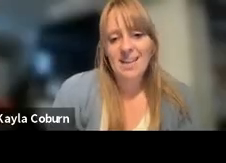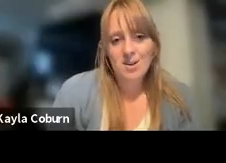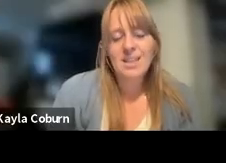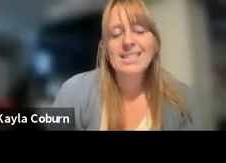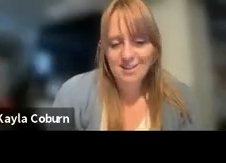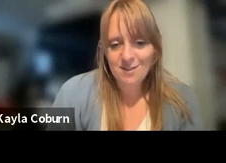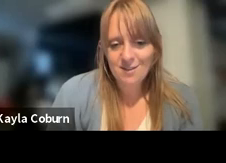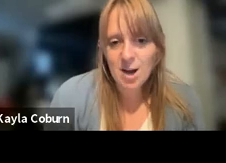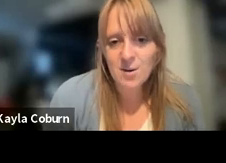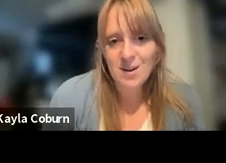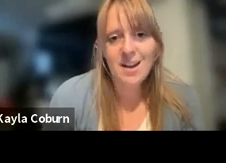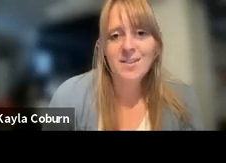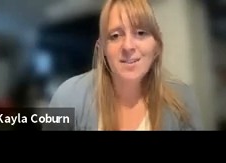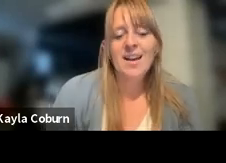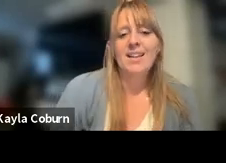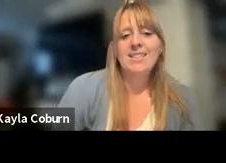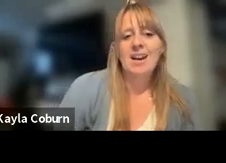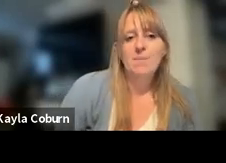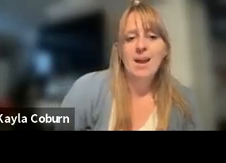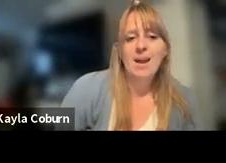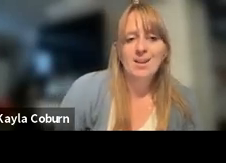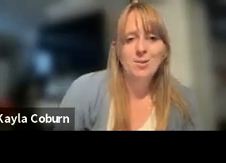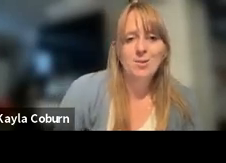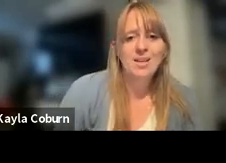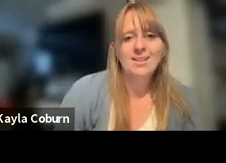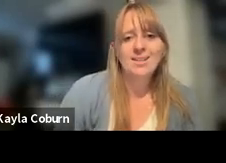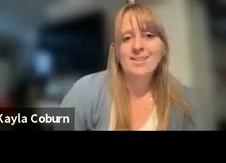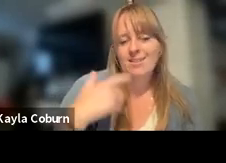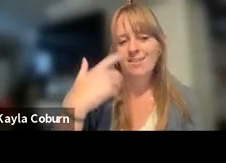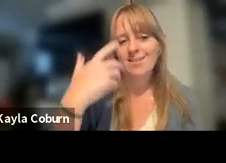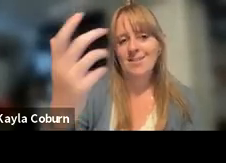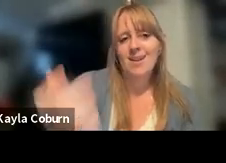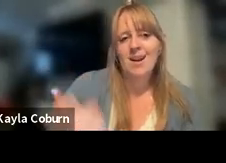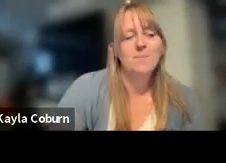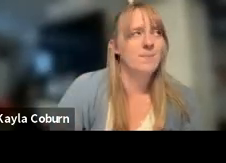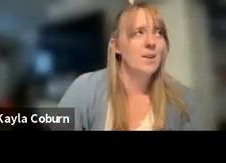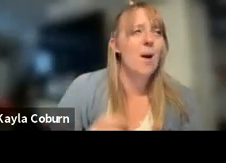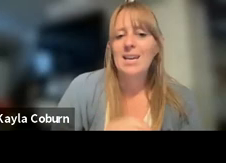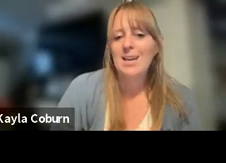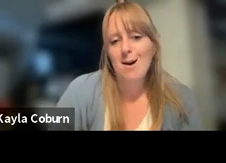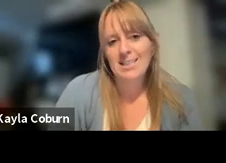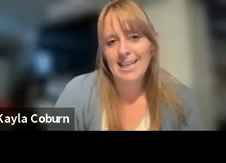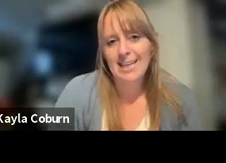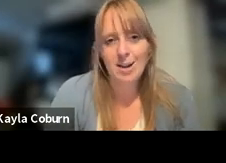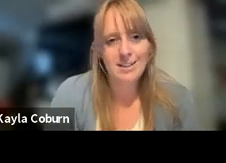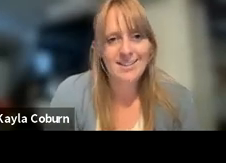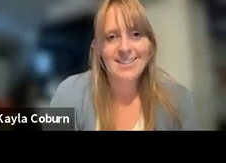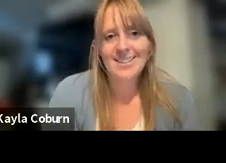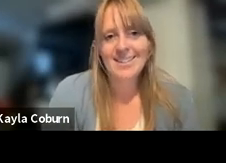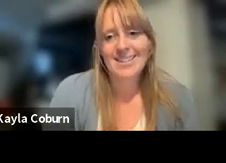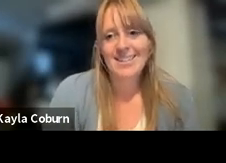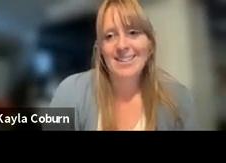is a video of a deaf man who does comedy on